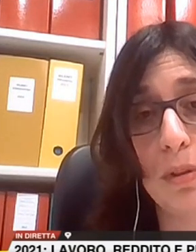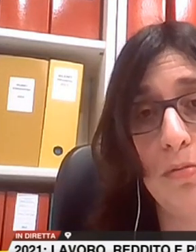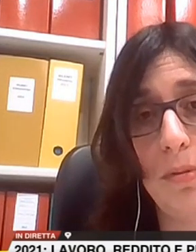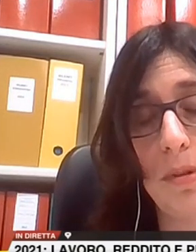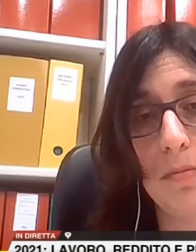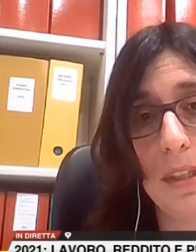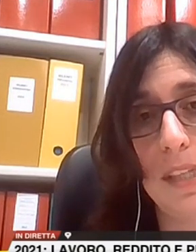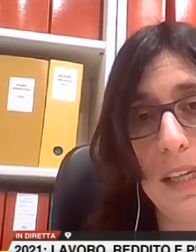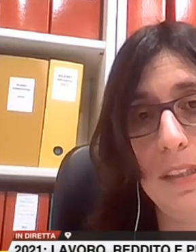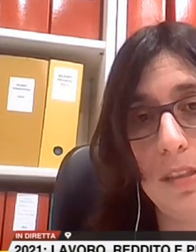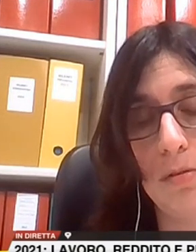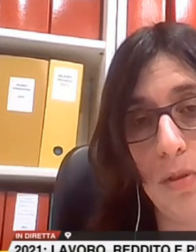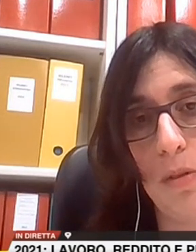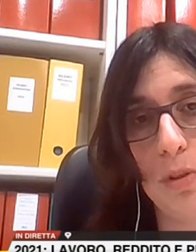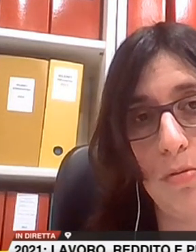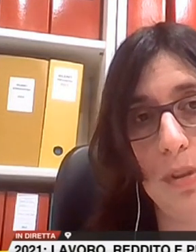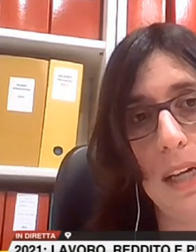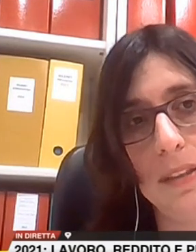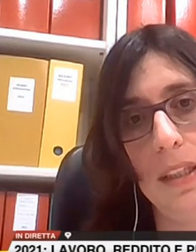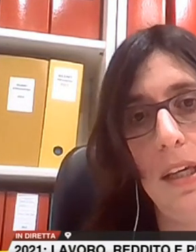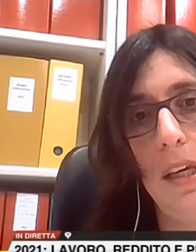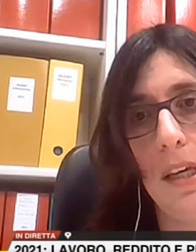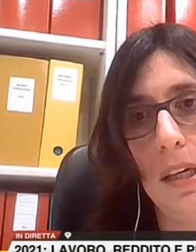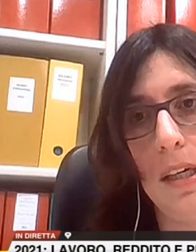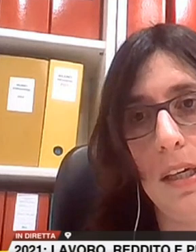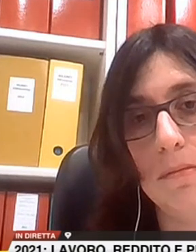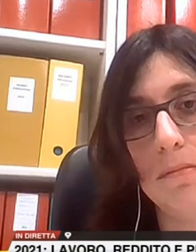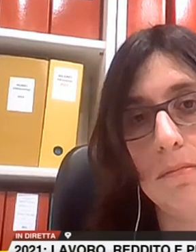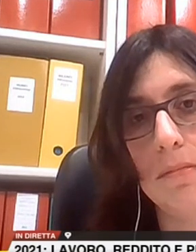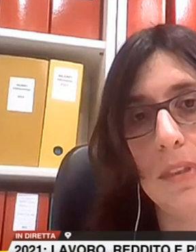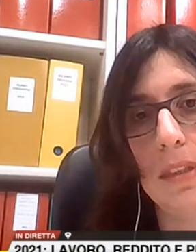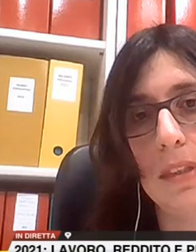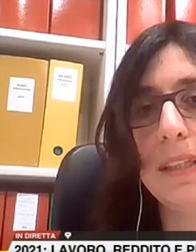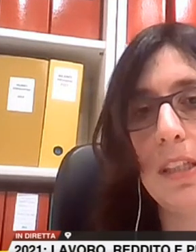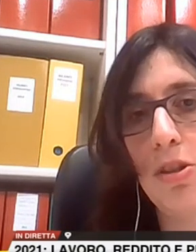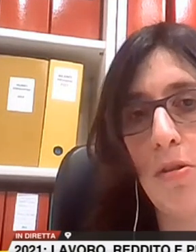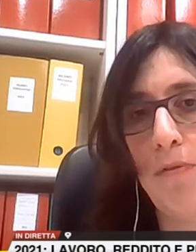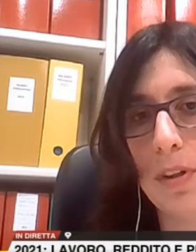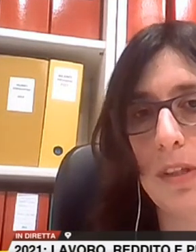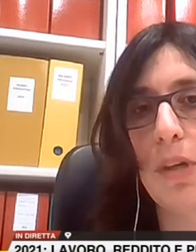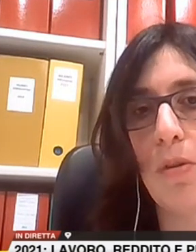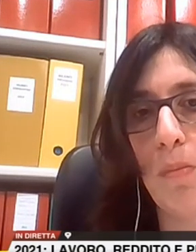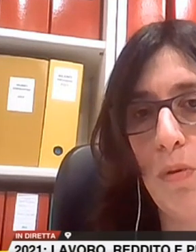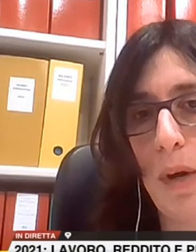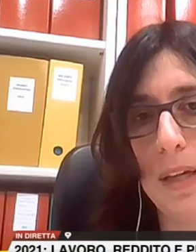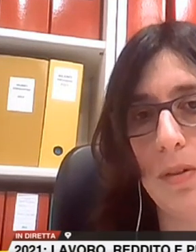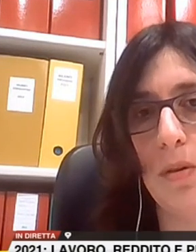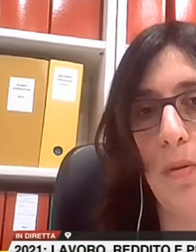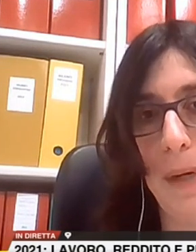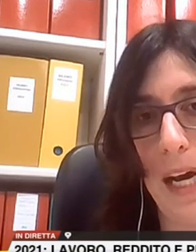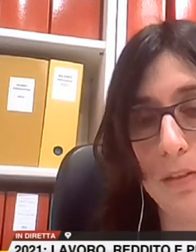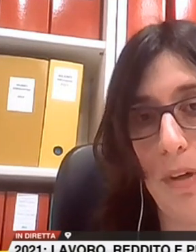comunque tutta una serie di settori, e questo i dati da una parte ci confortano che comunque